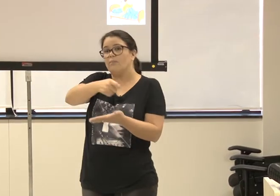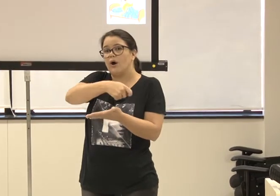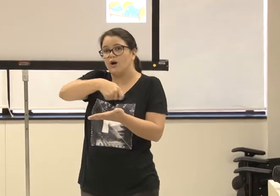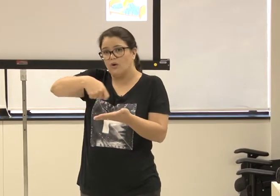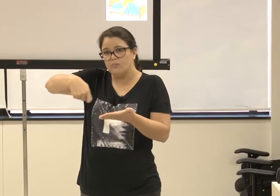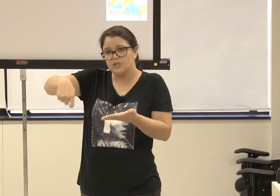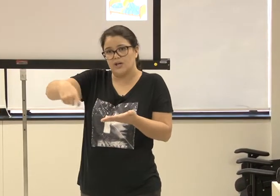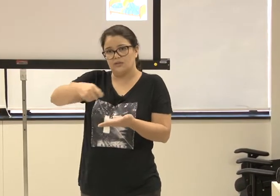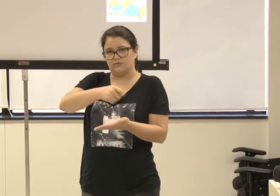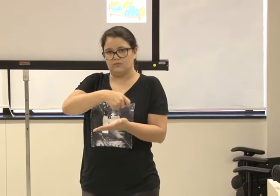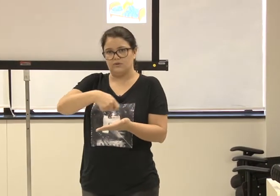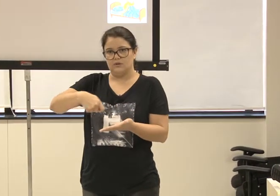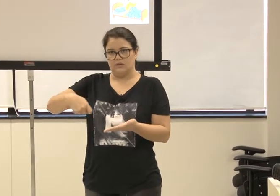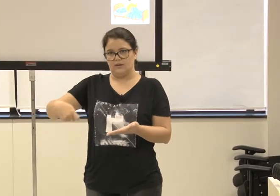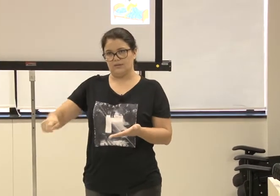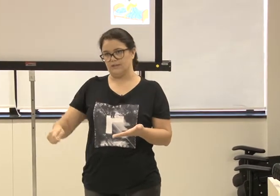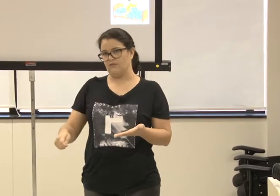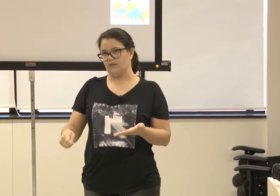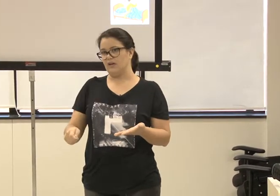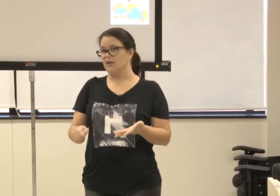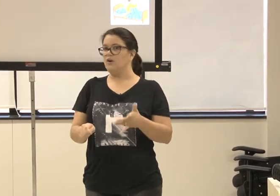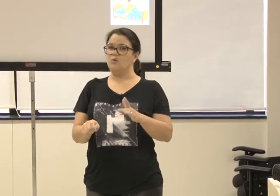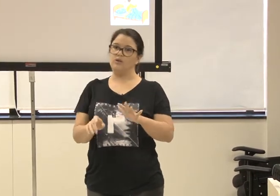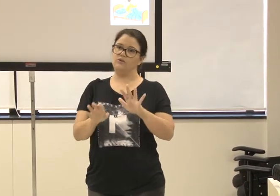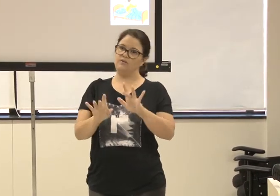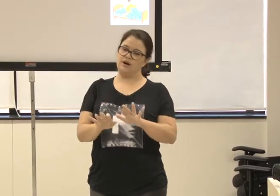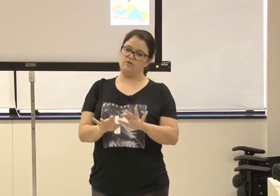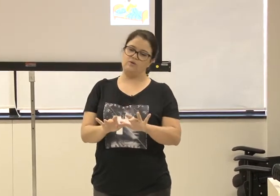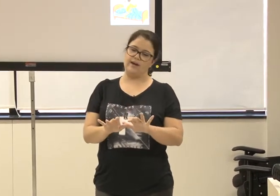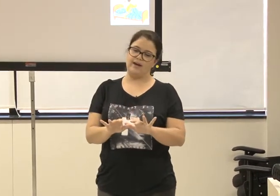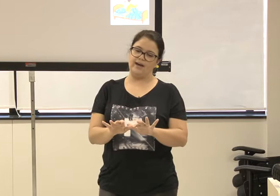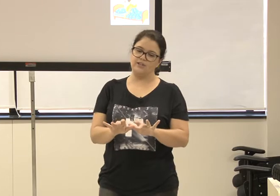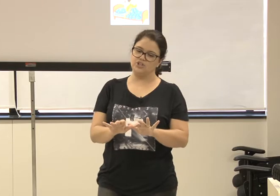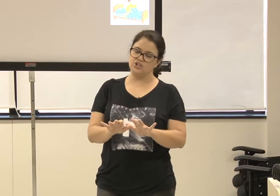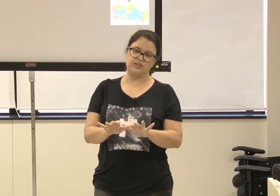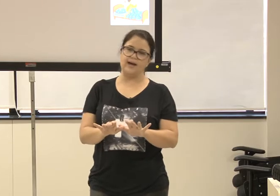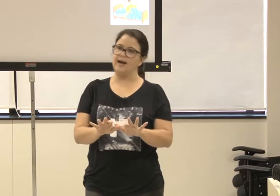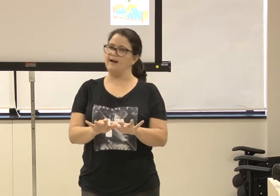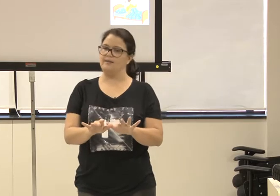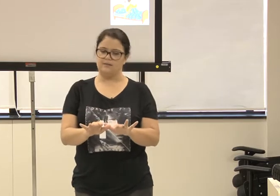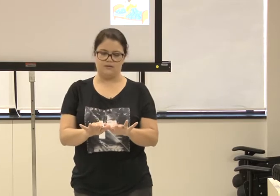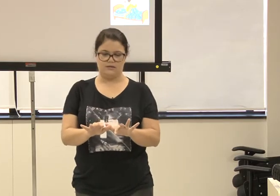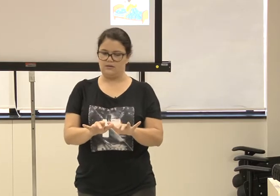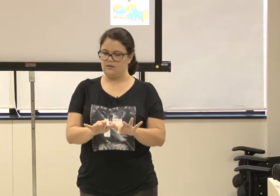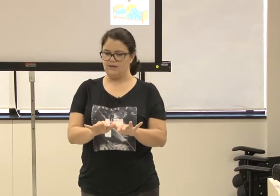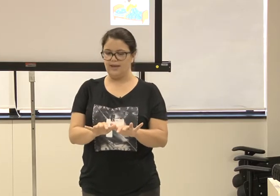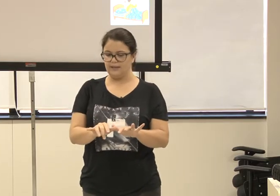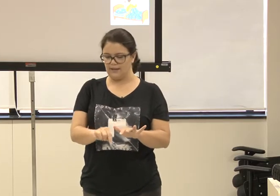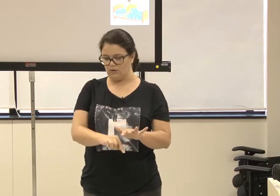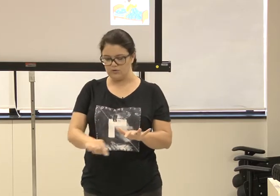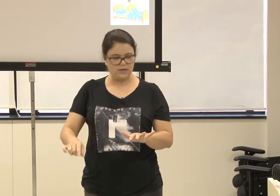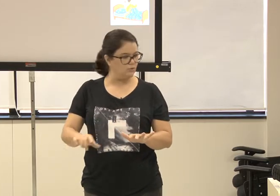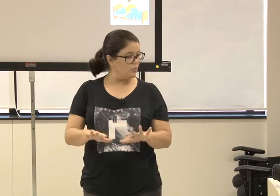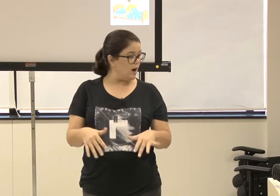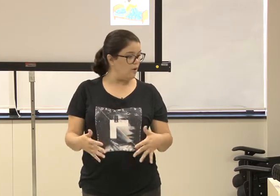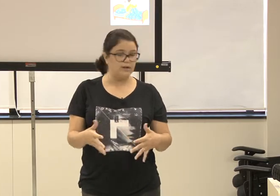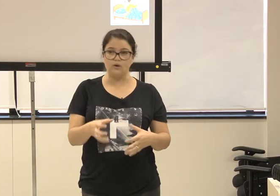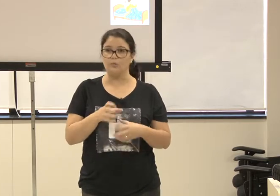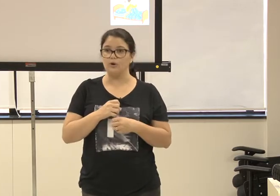incorpora o objeto. Escrever. Quando eu falo digitar... Ele está usando qual? Ele incorporou